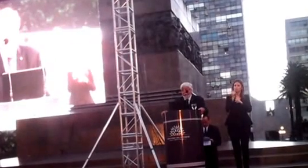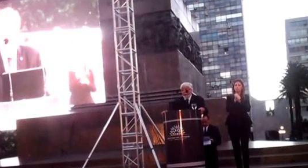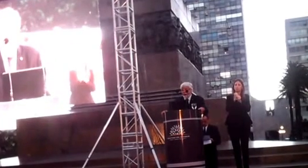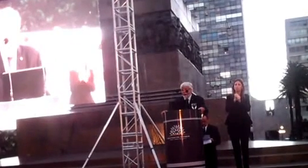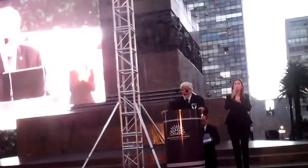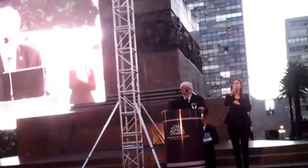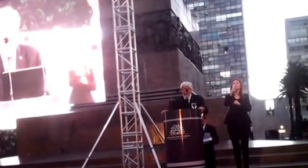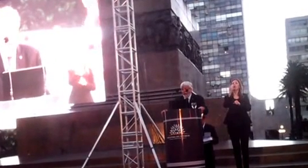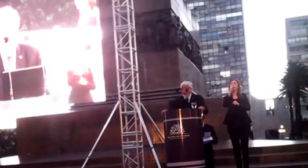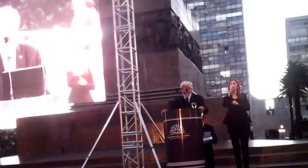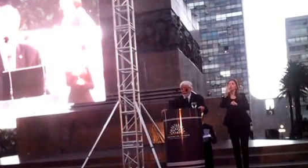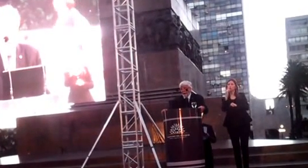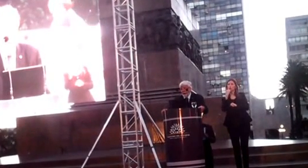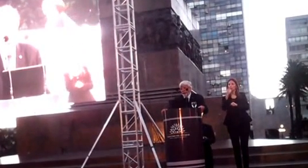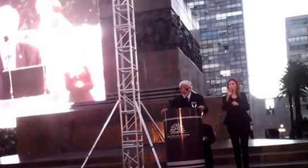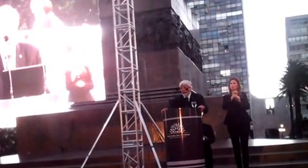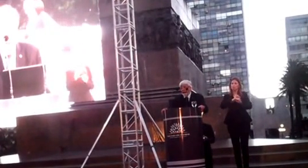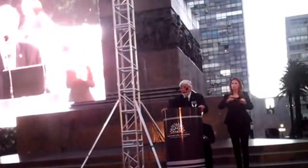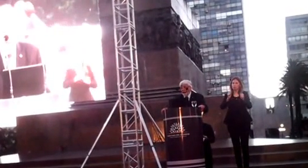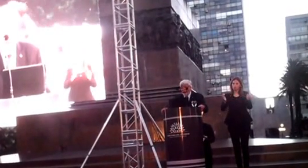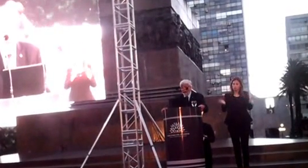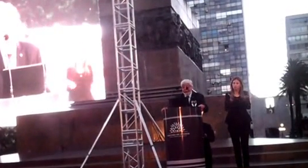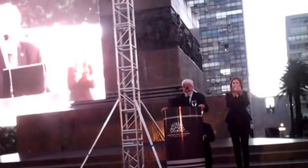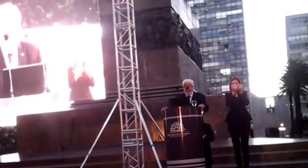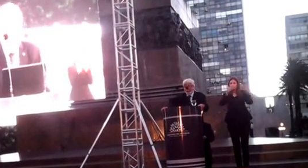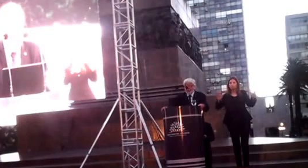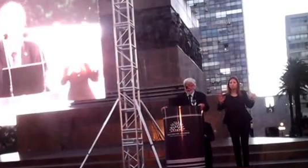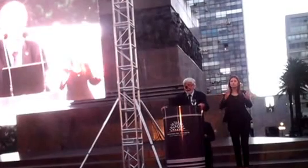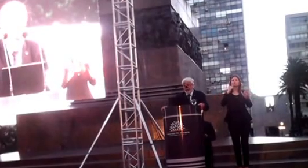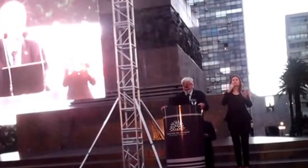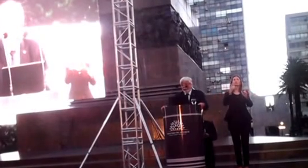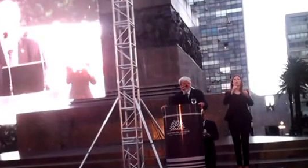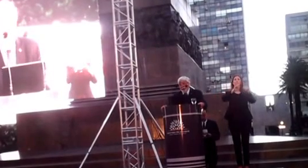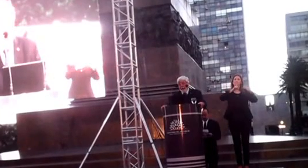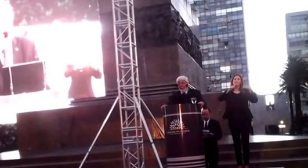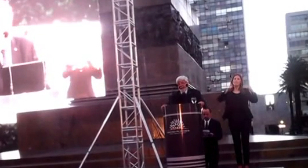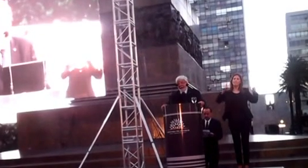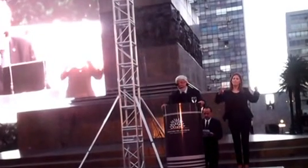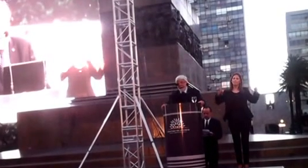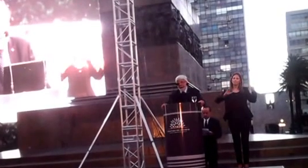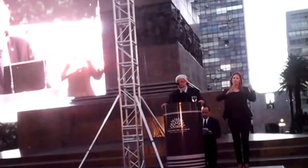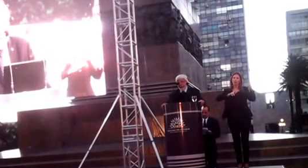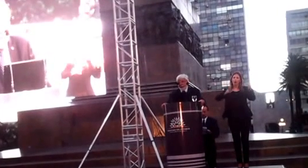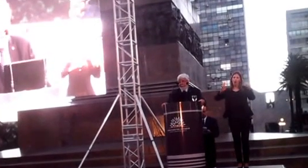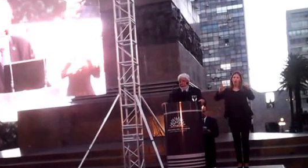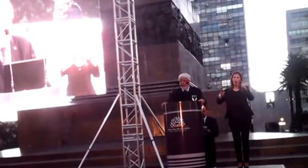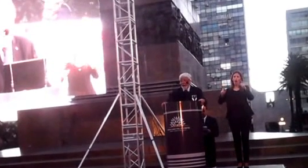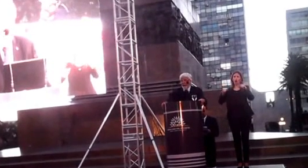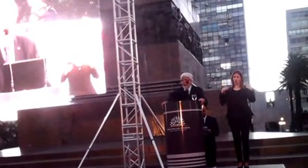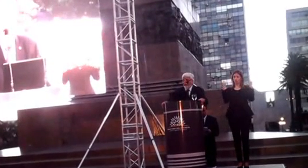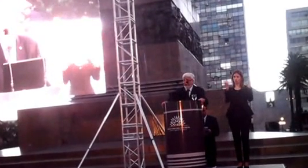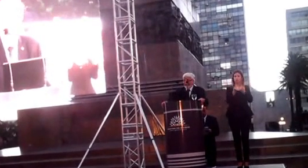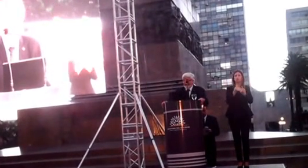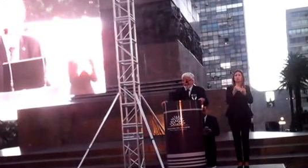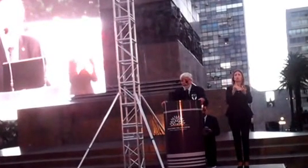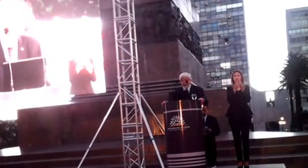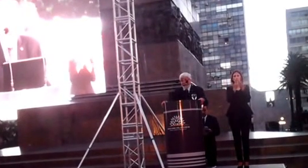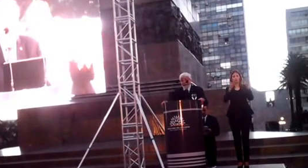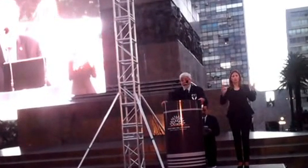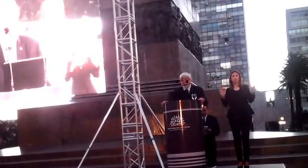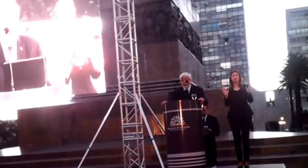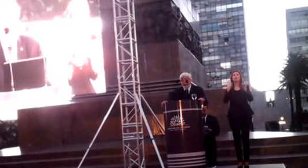permitido iniciar la reversión de la tendencia al incremento sostenido en el número de rapiñas que nos afecta desde que